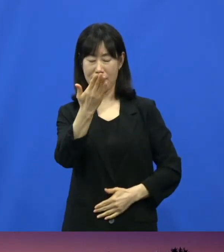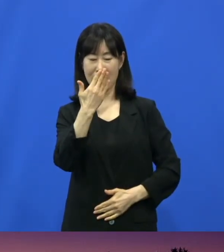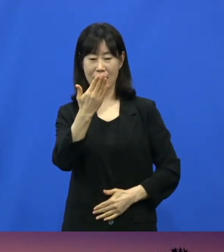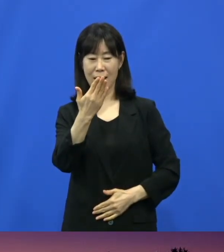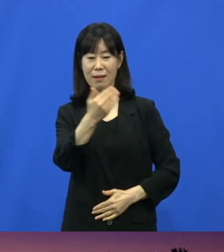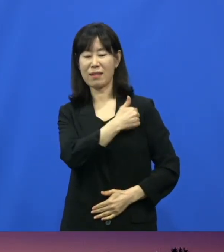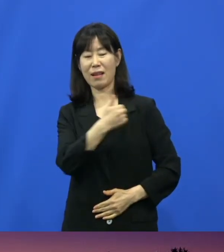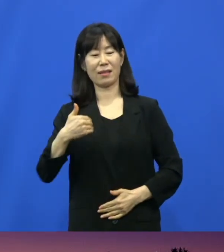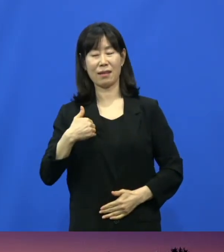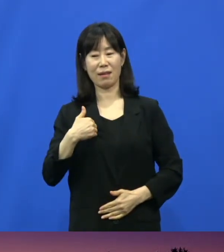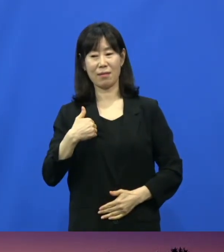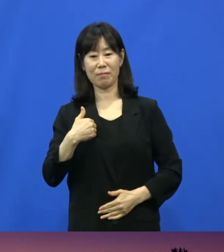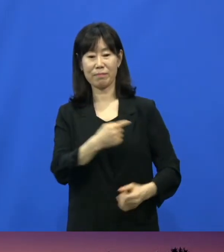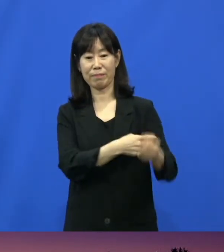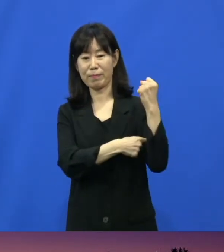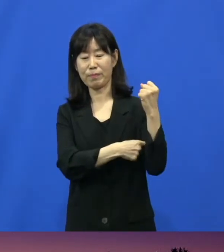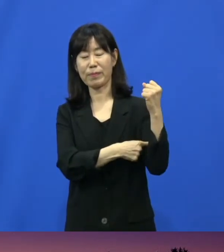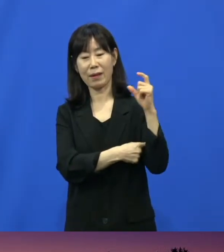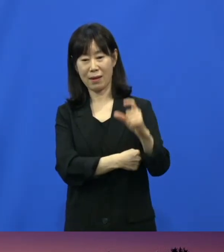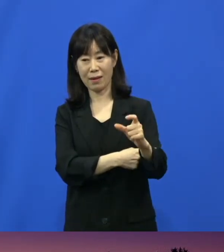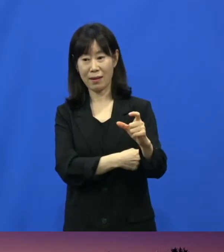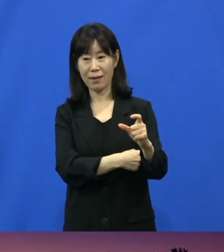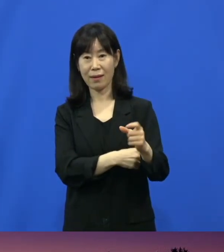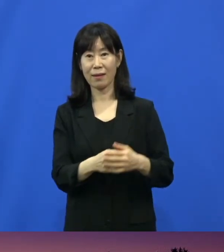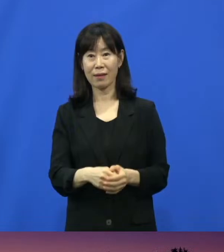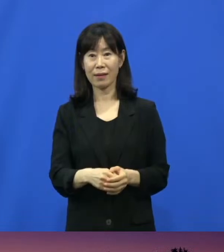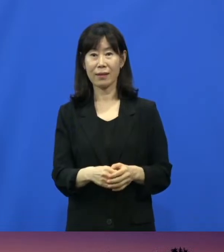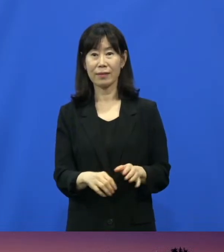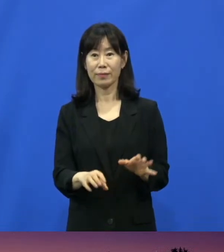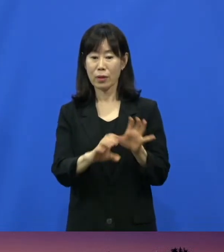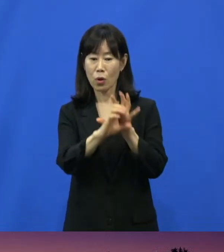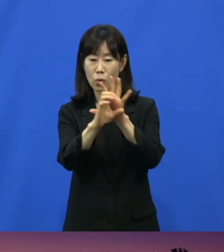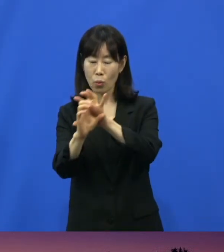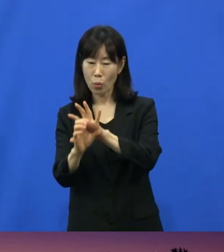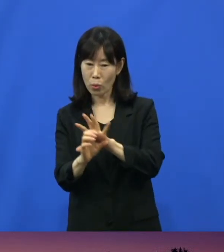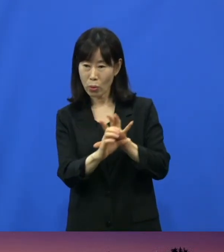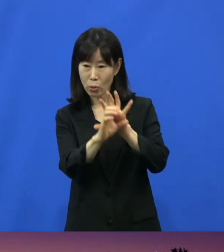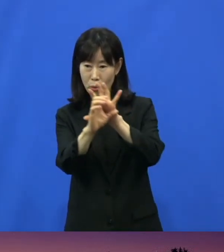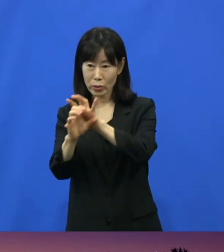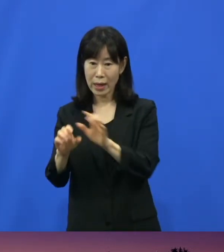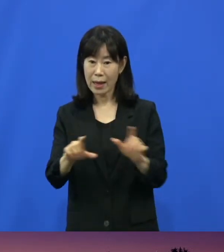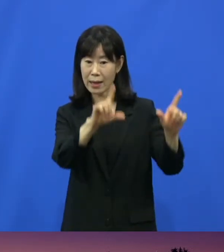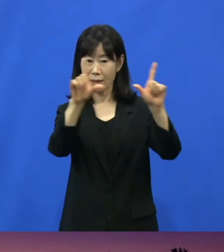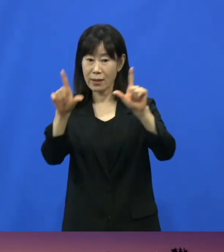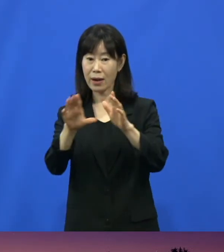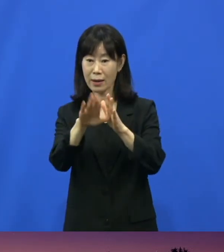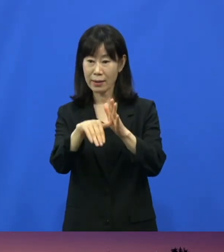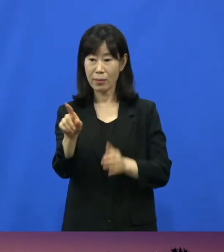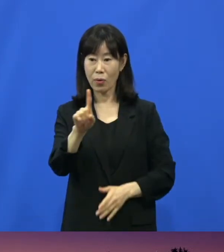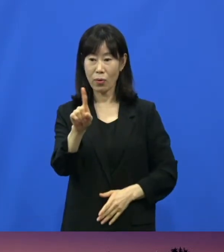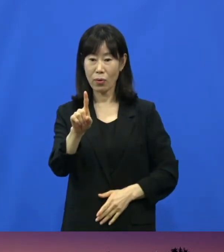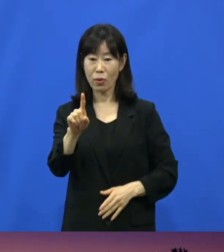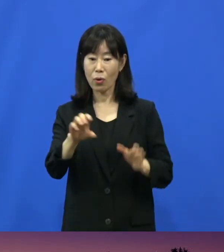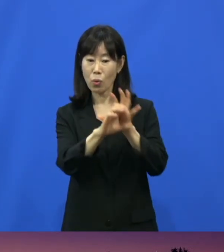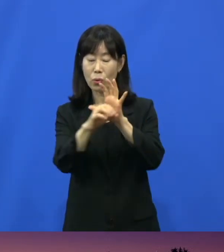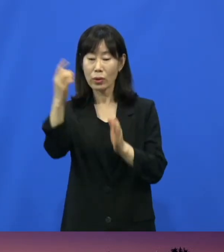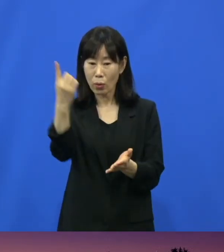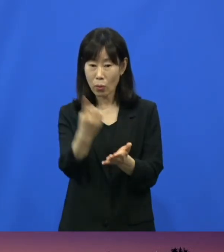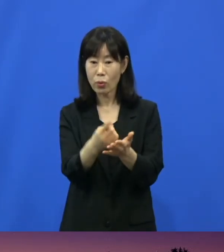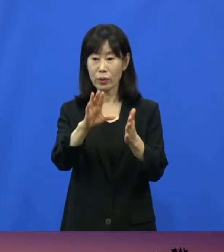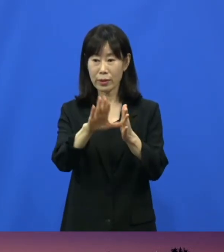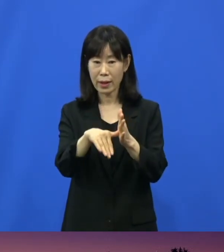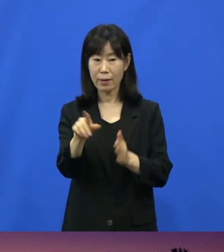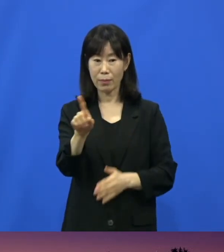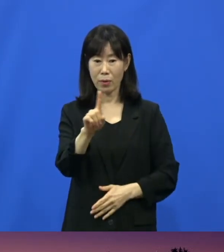자, 그런데 여러분, 코로나19를 지나면서 인류가 뭘 경험했죠? 혼란 속에 빠졌어. 아주